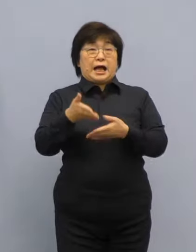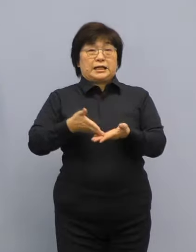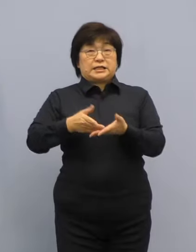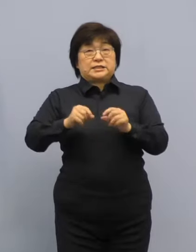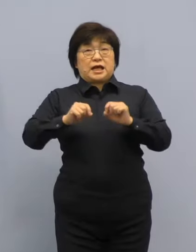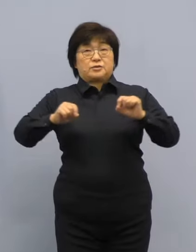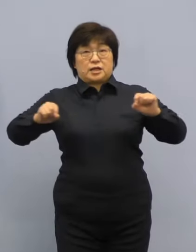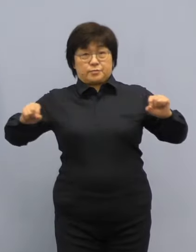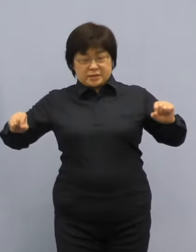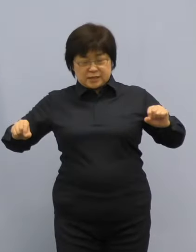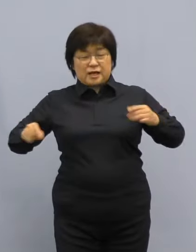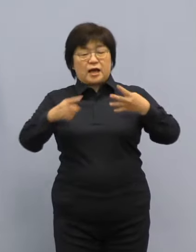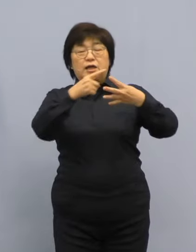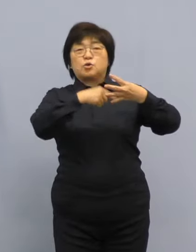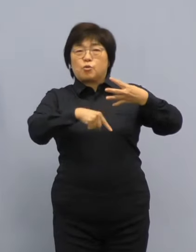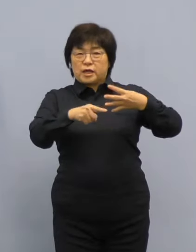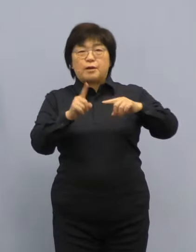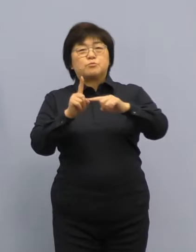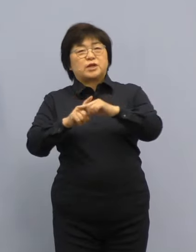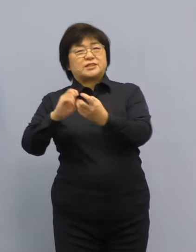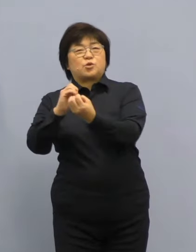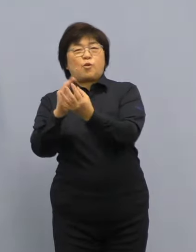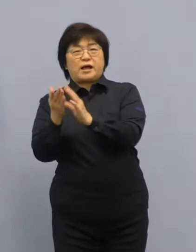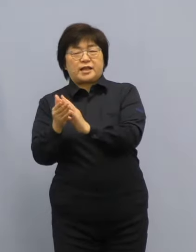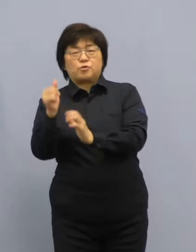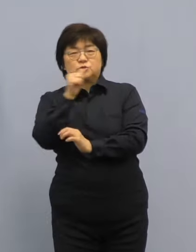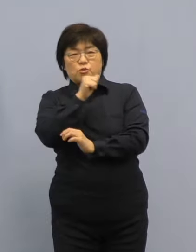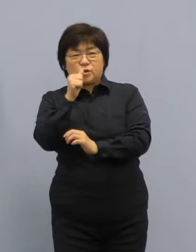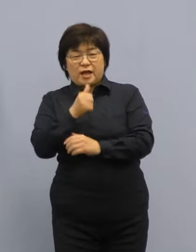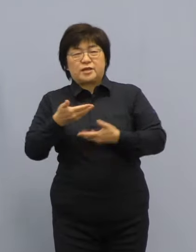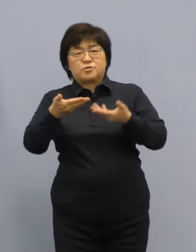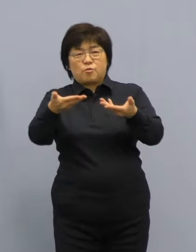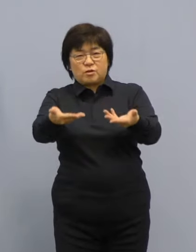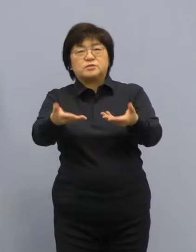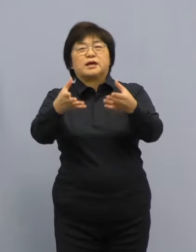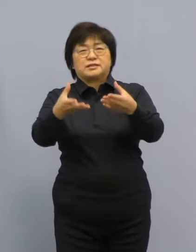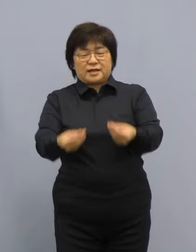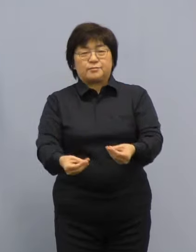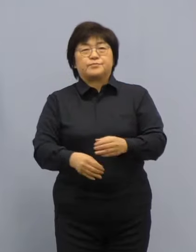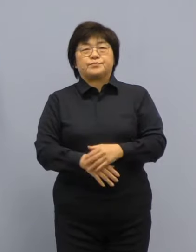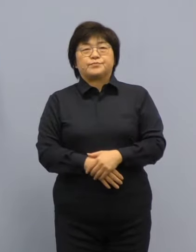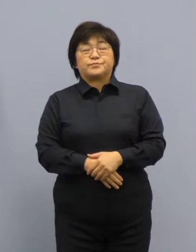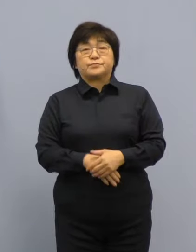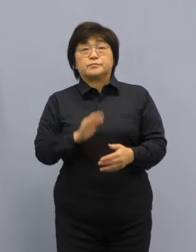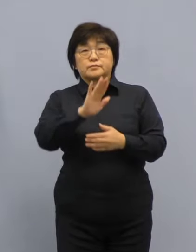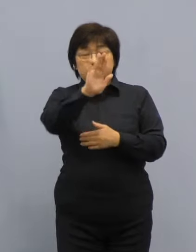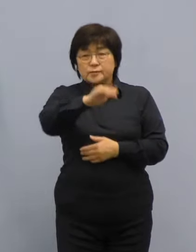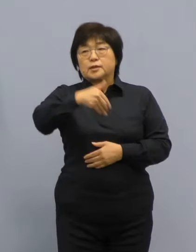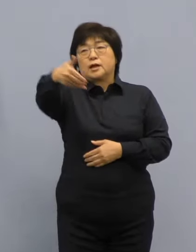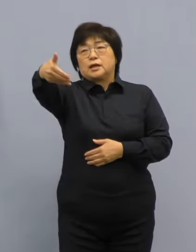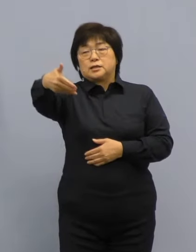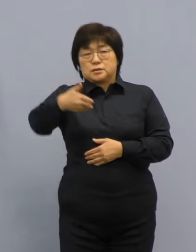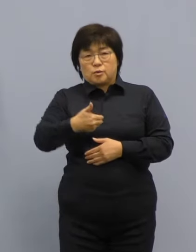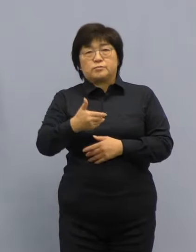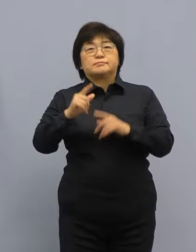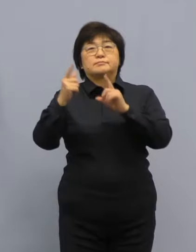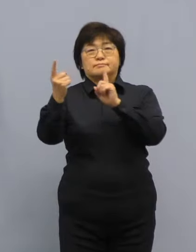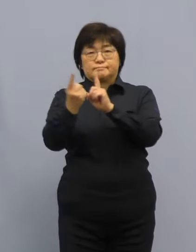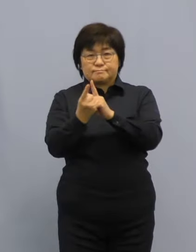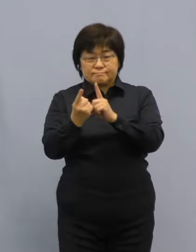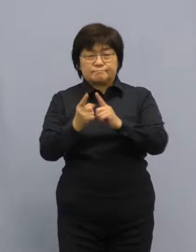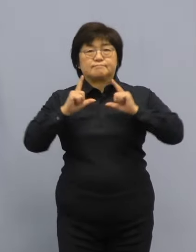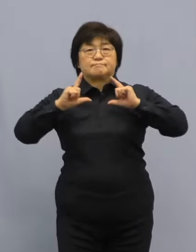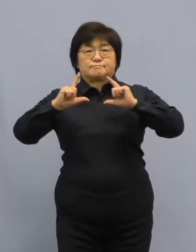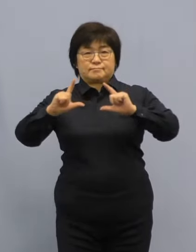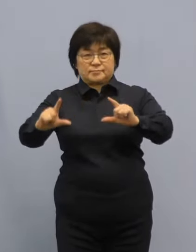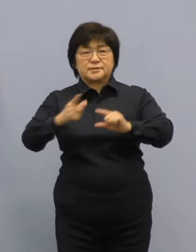冒頭 4件とお花のご紹介をさせていただきました。以降につきましてはご質問に応じまして、ご回答をさ